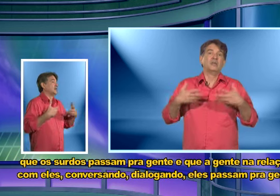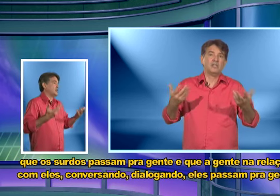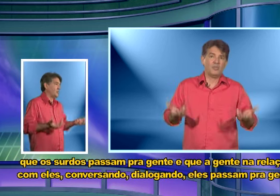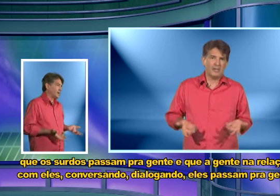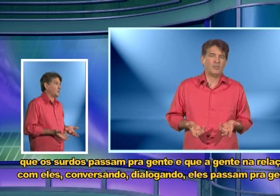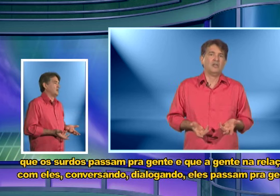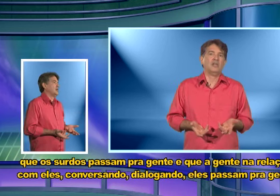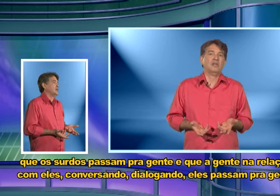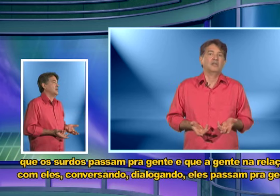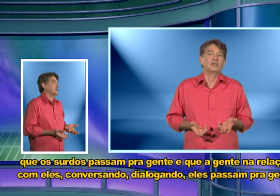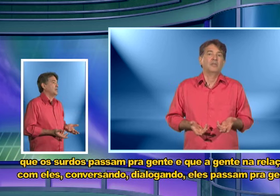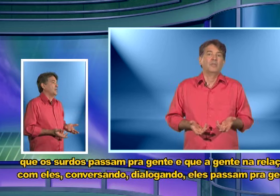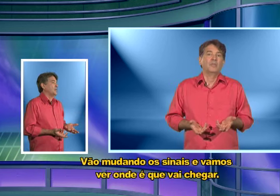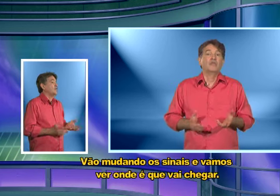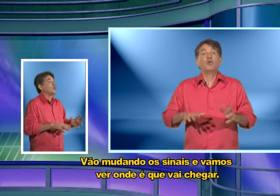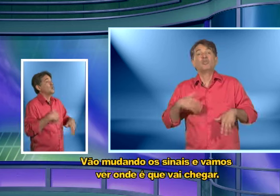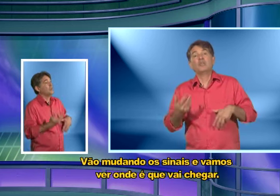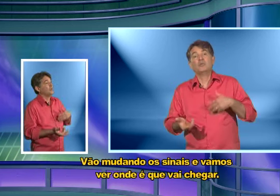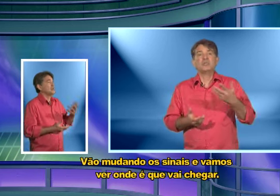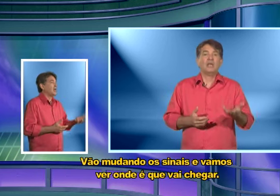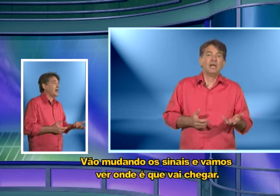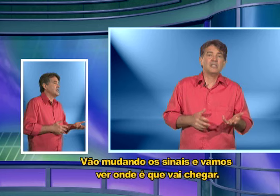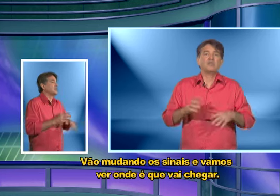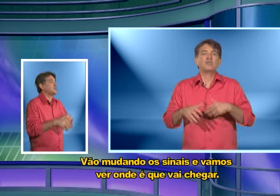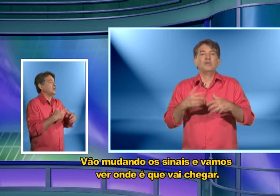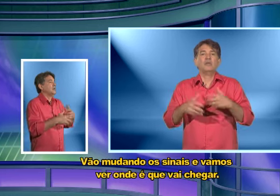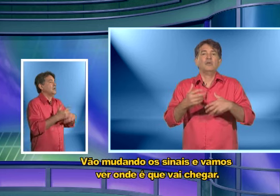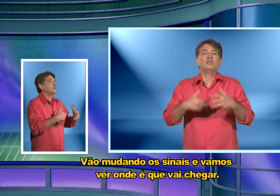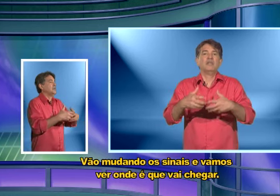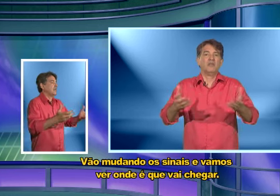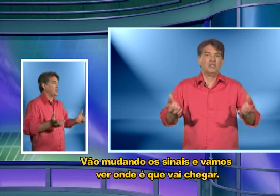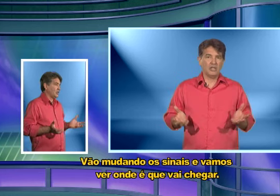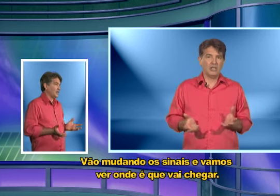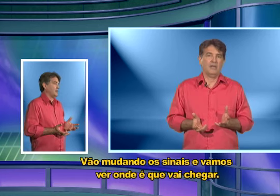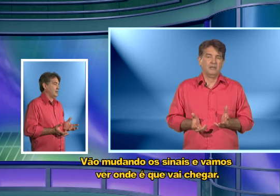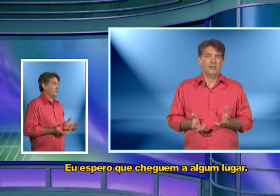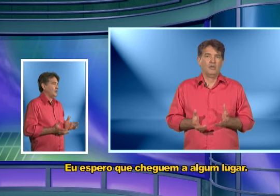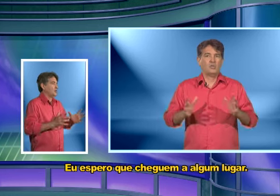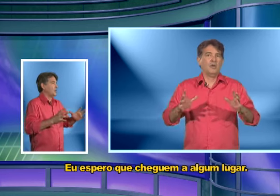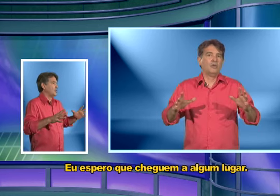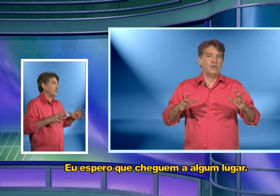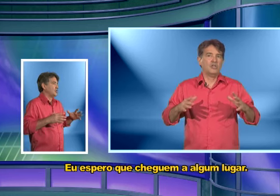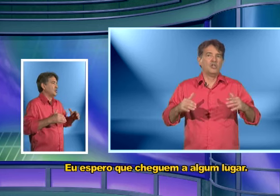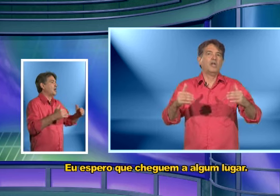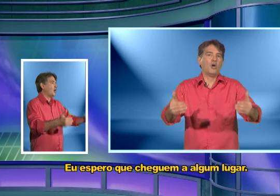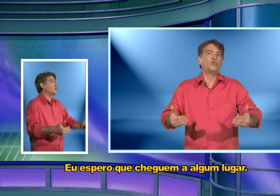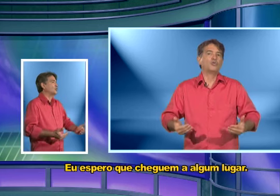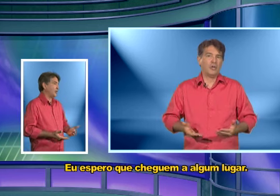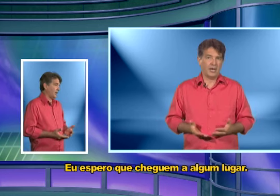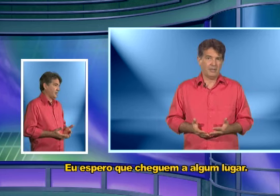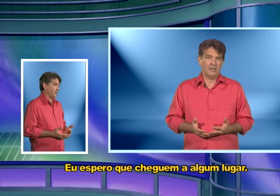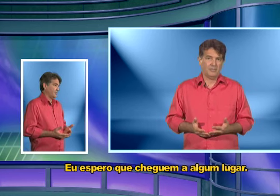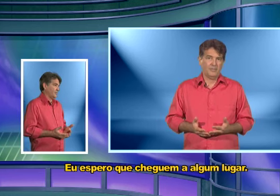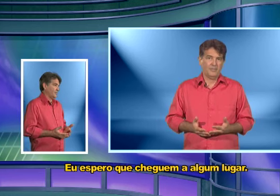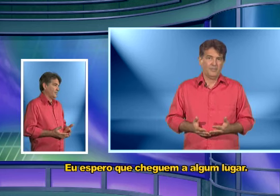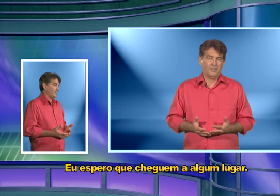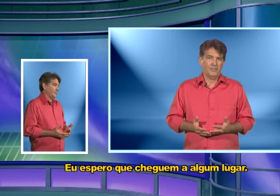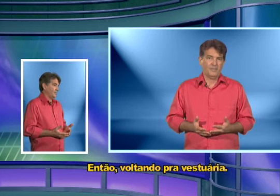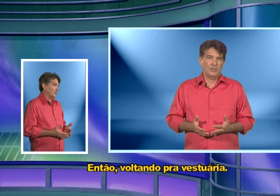dialogando, eles passam para a gente. Vão mudando os sinais e vamos ver onde é que vai chegar. Eu espero que chegue a algum lugar.